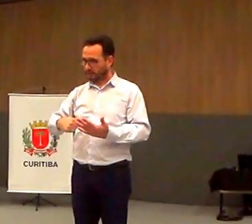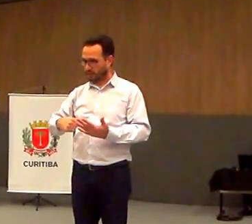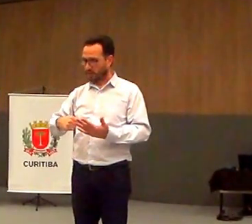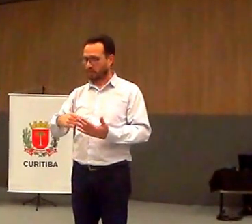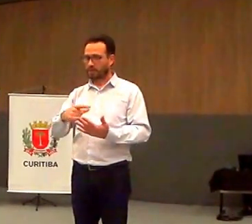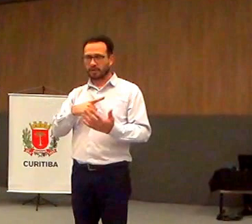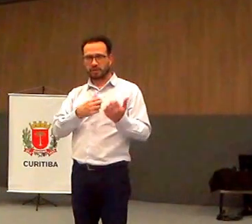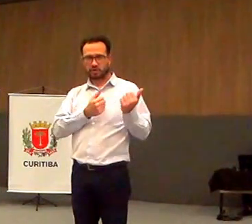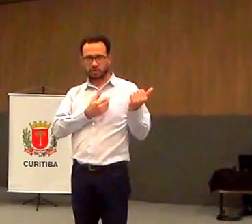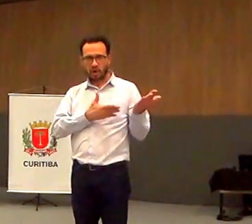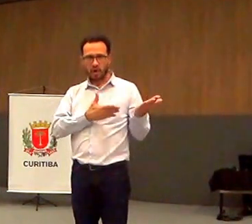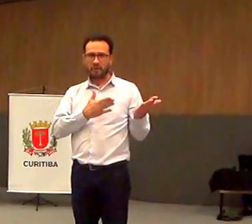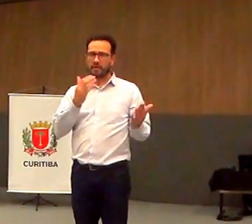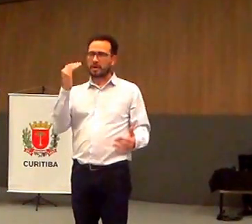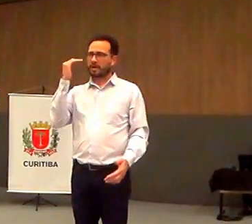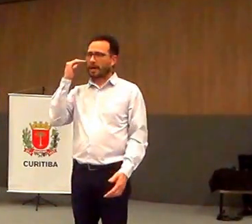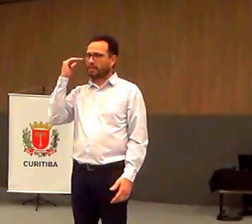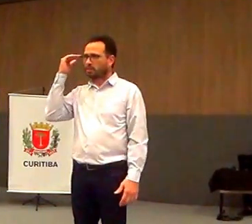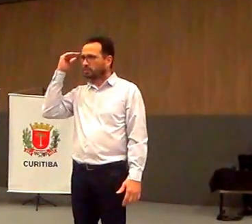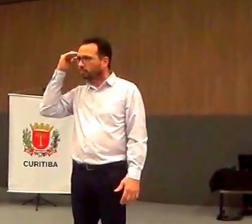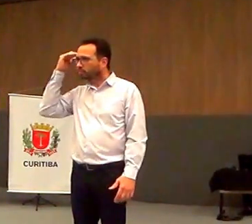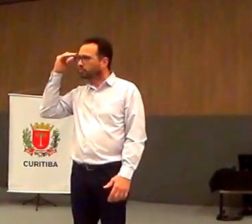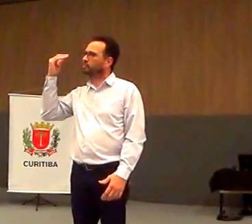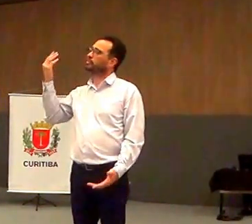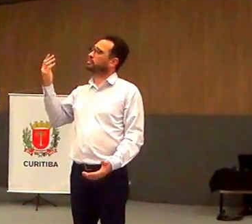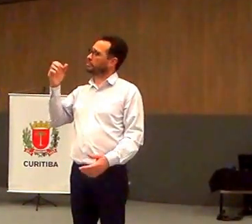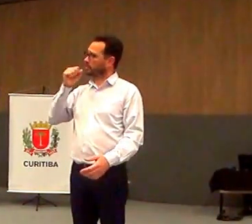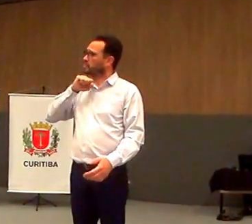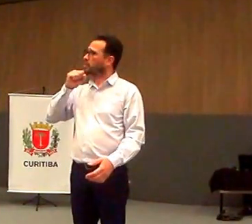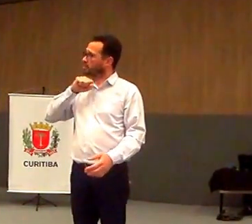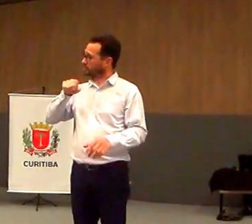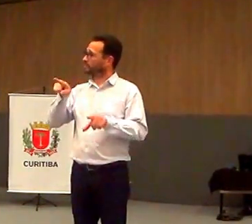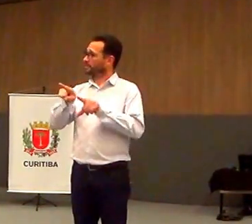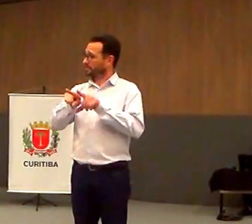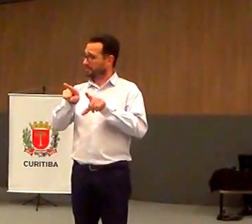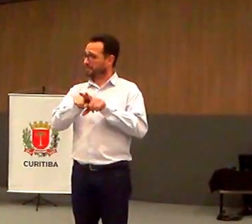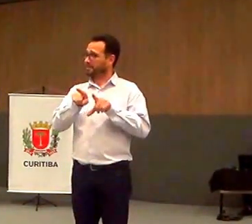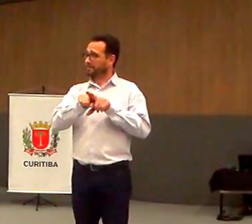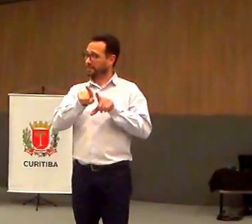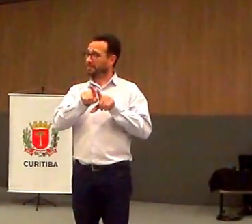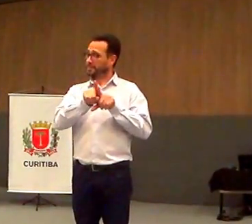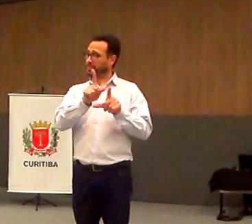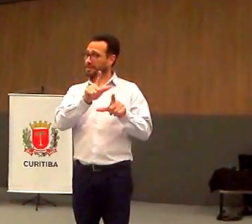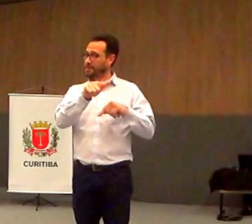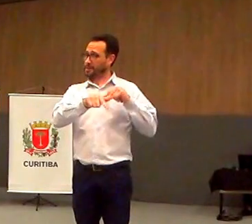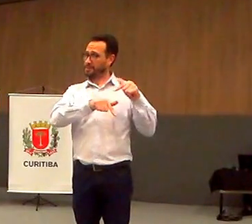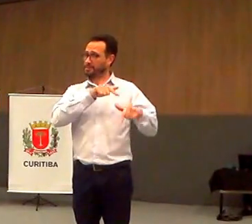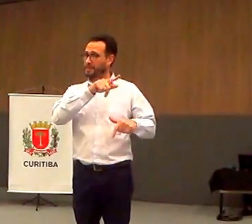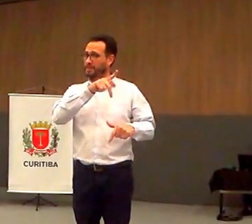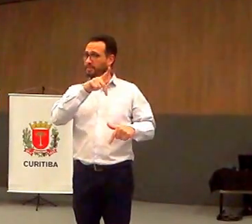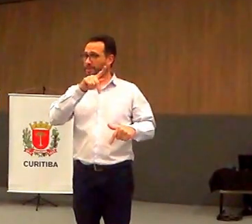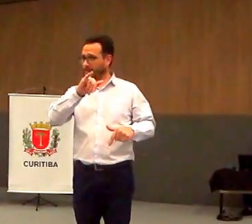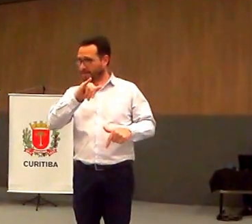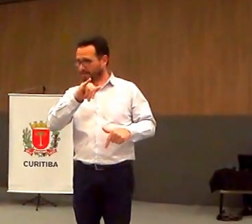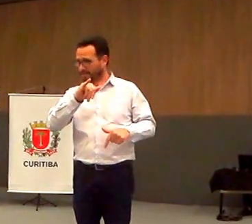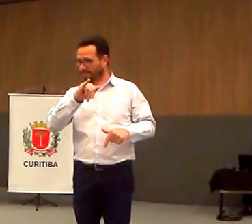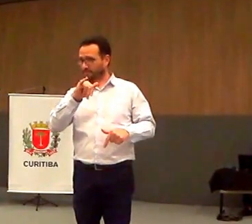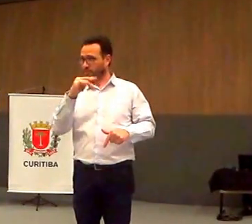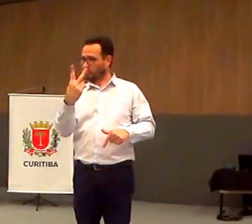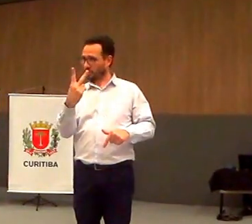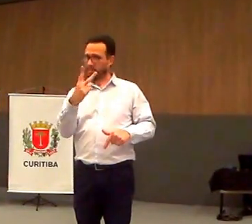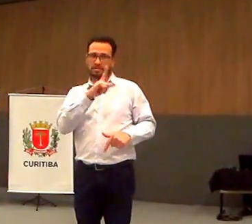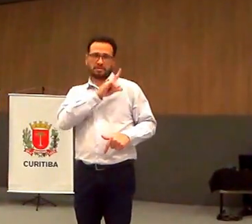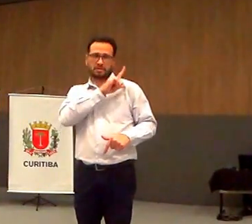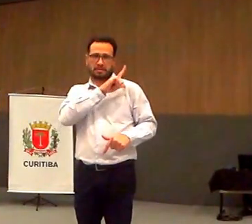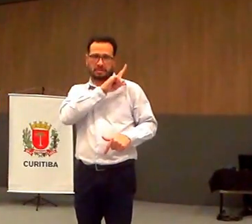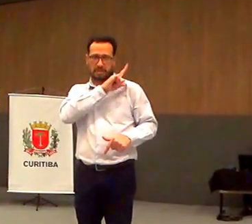temos adultos e também idosos. Aqui em Quatro Barras, uma cidade próxima nossa, nós temos dois idosos que são líderes